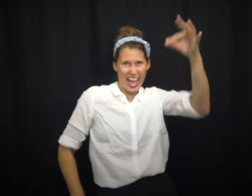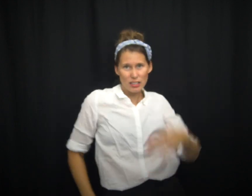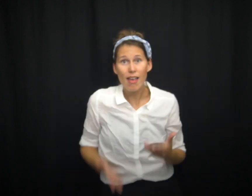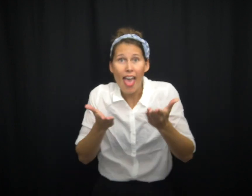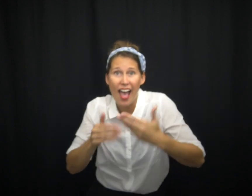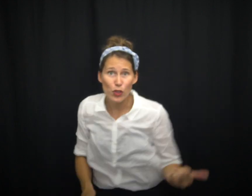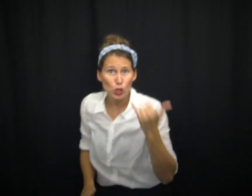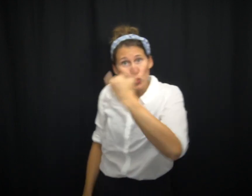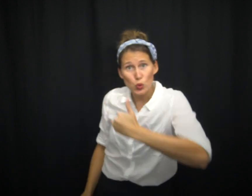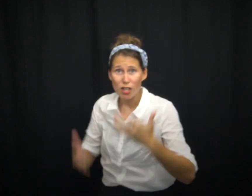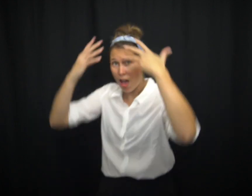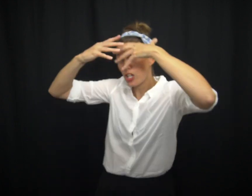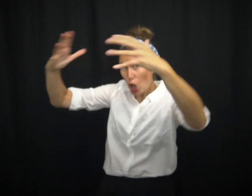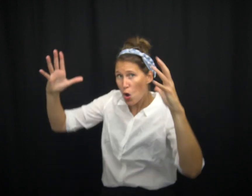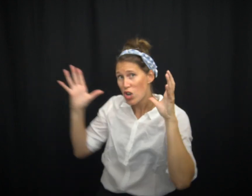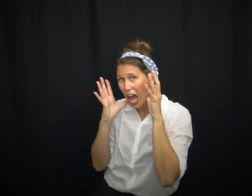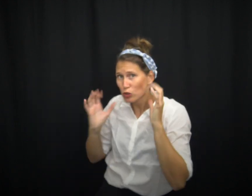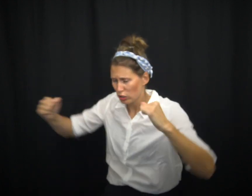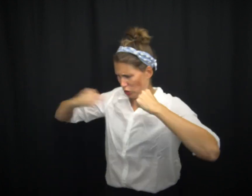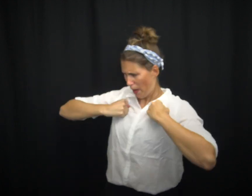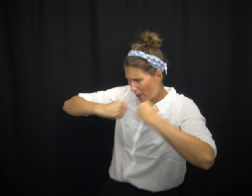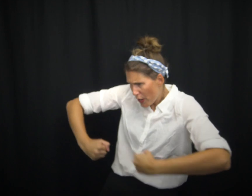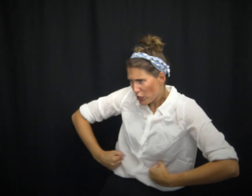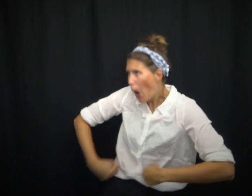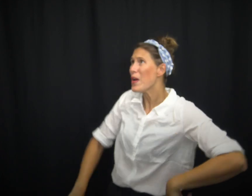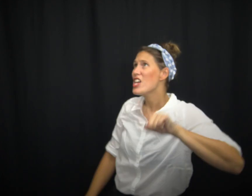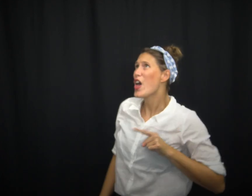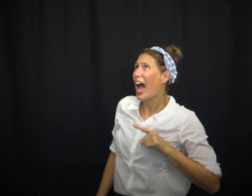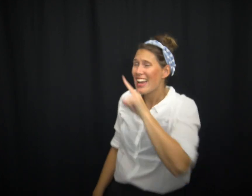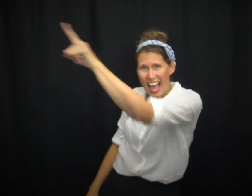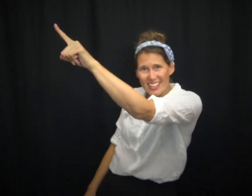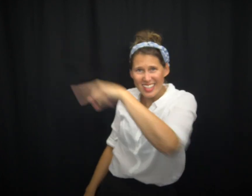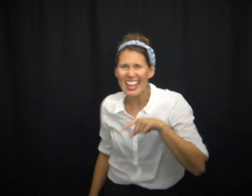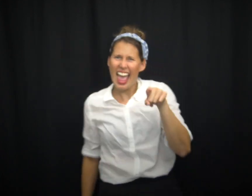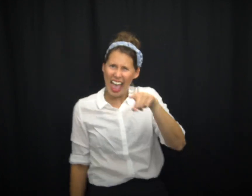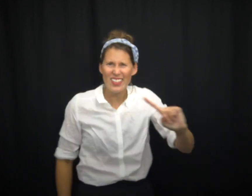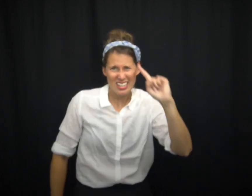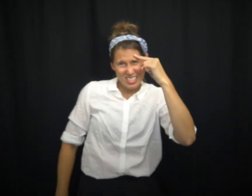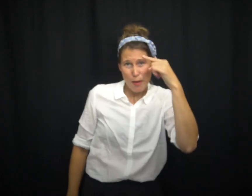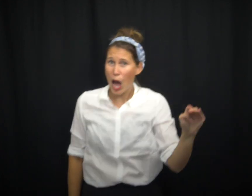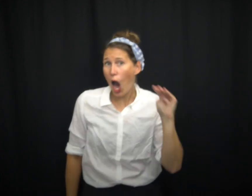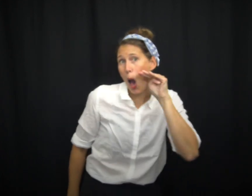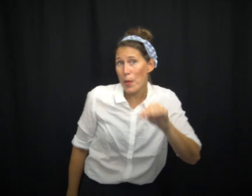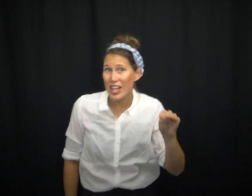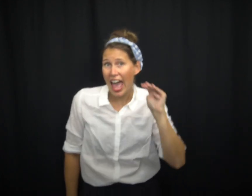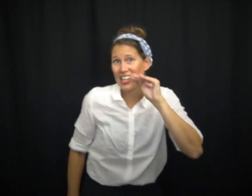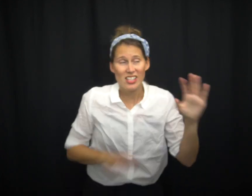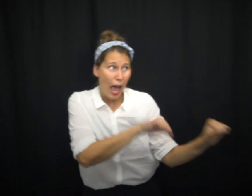wijs. En de stoerste astronauten stapten zo in een raket. En die slimme Albert Einstein